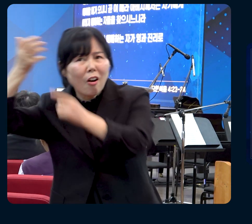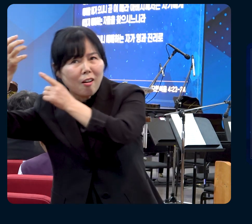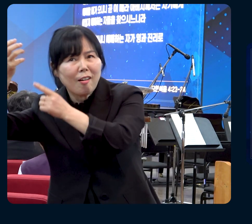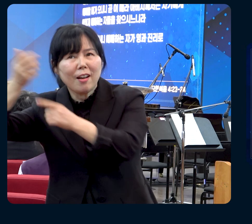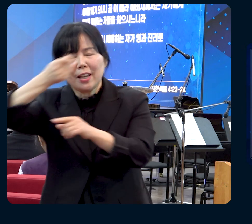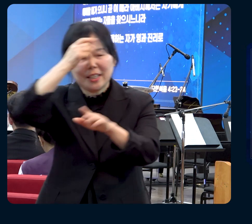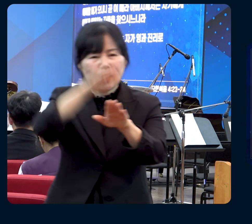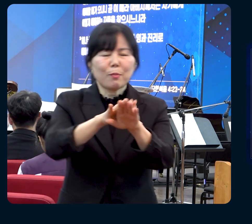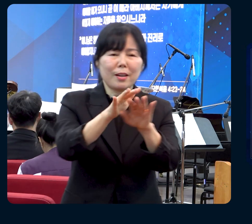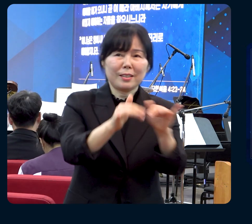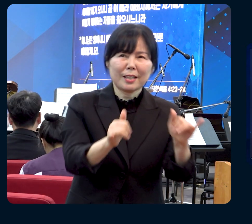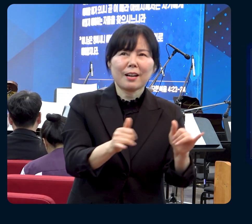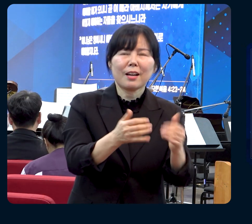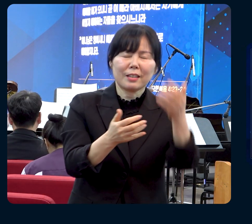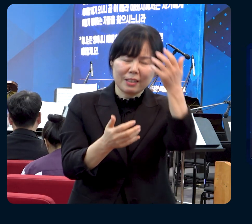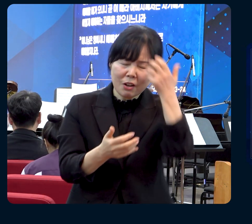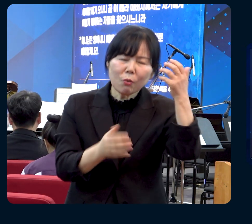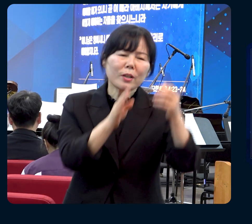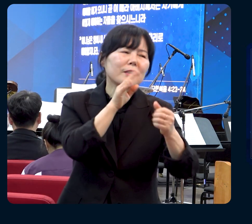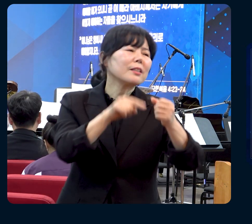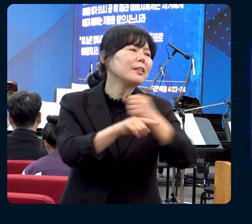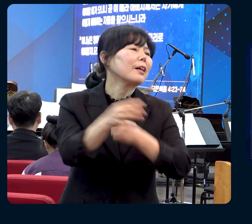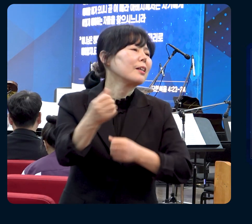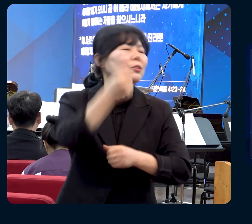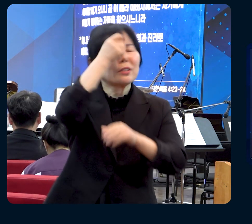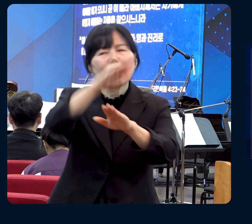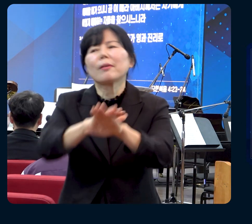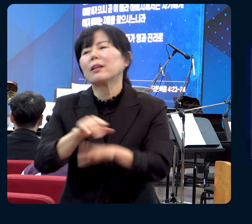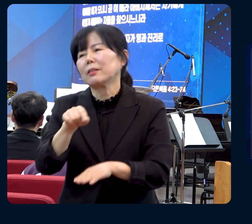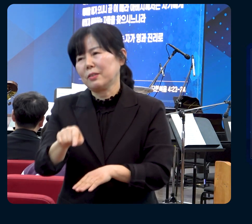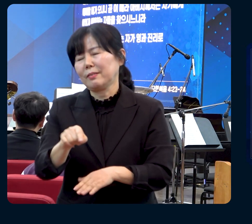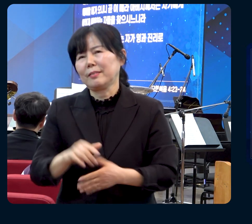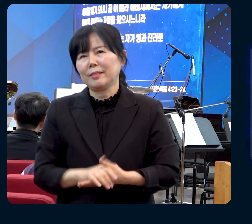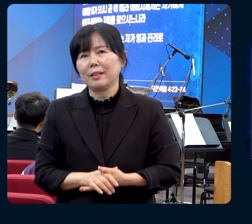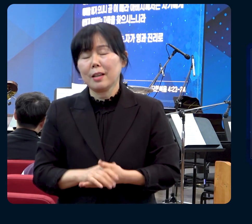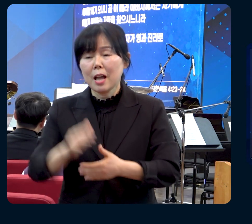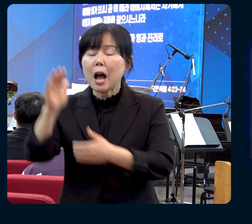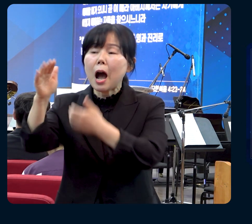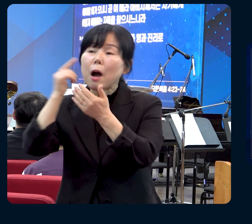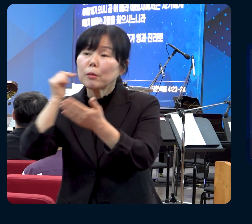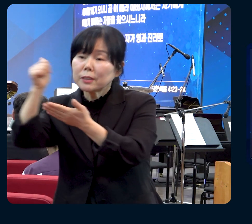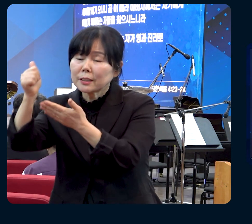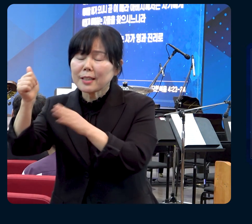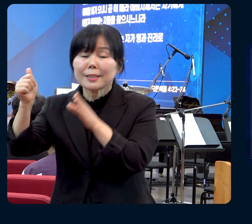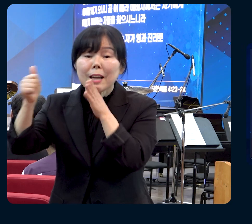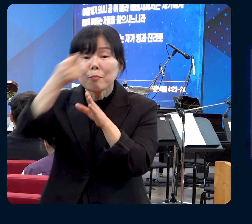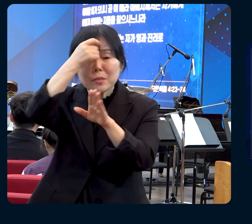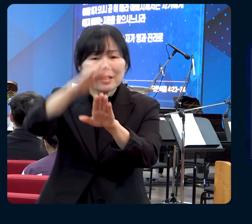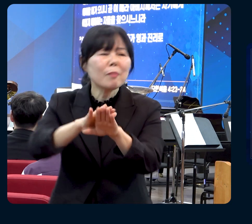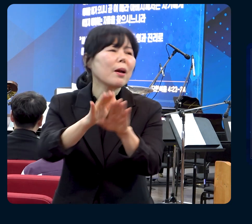영과 진리로 예배할지니라. 아버지께 참되게 예배하는 자,